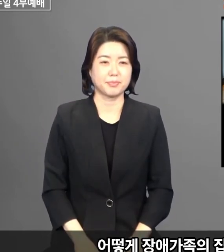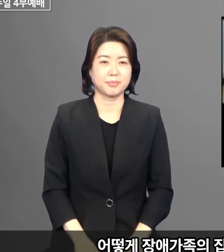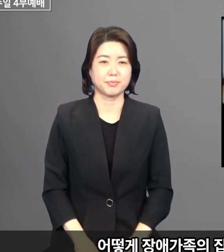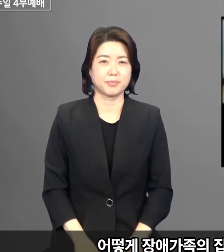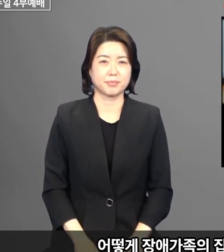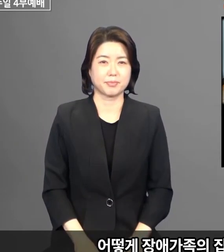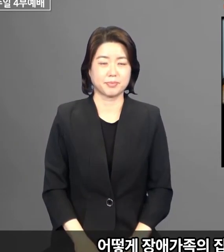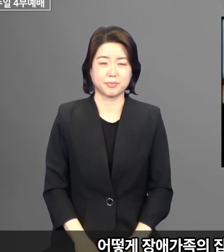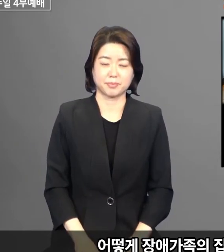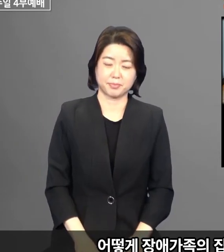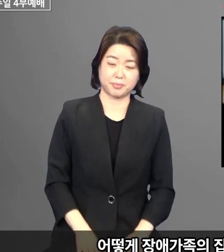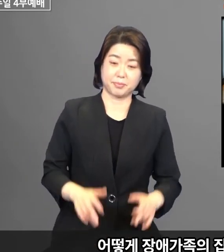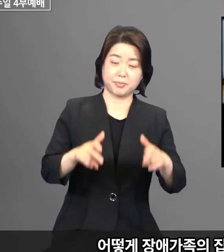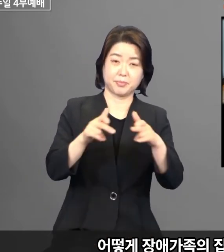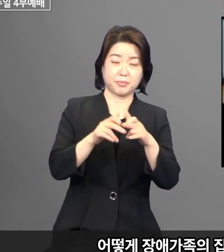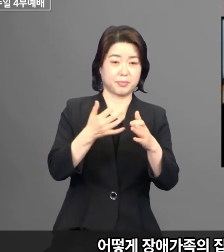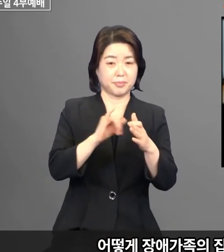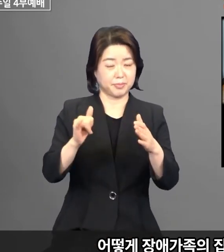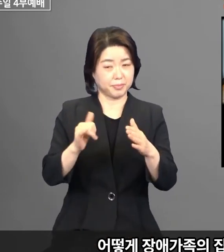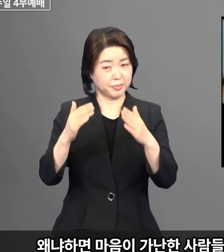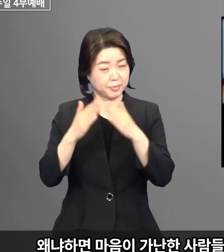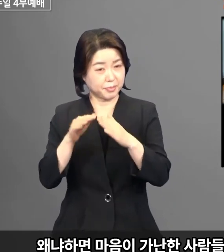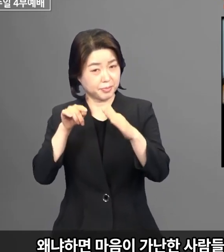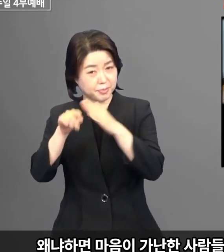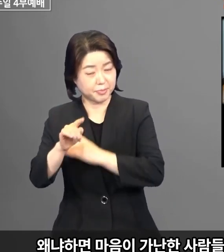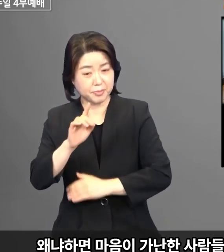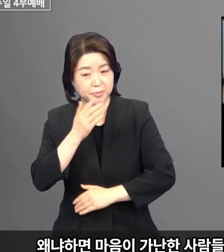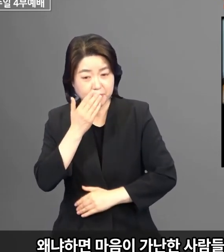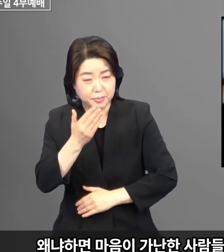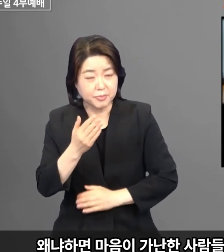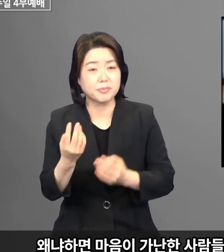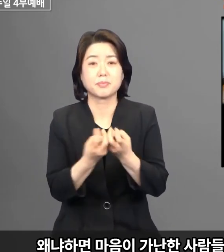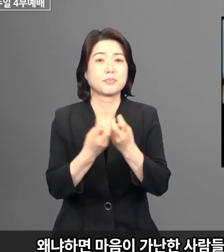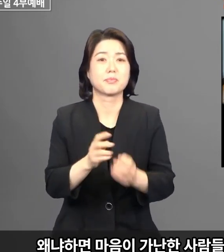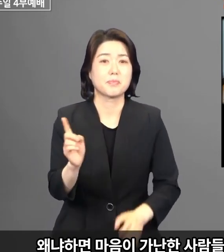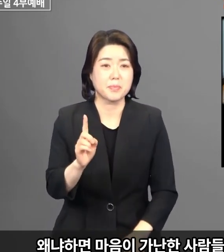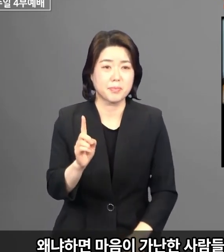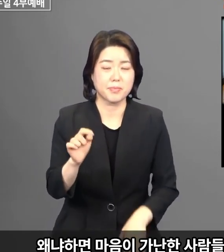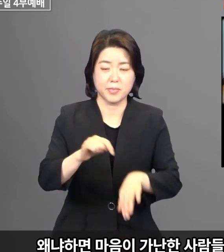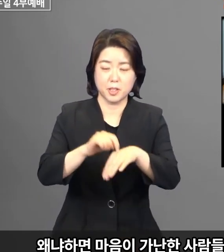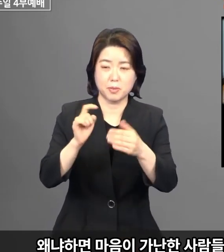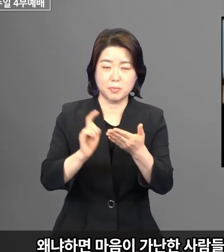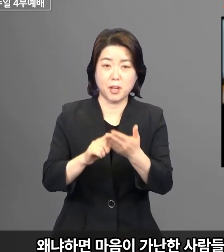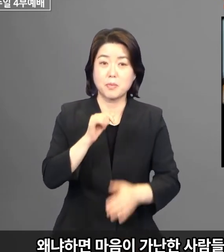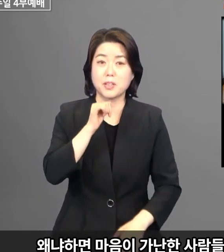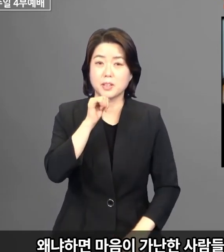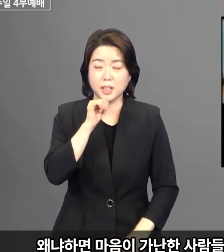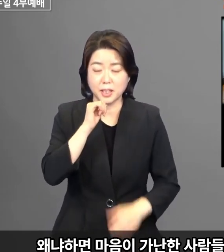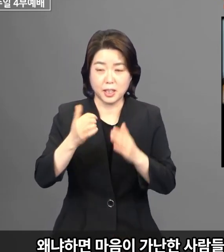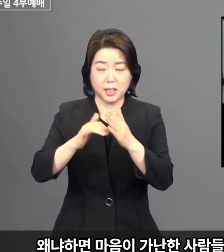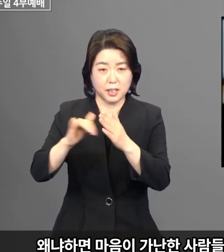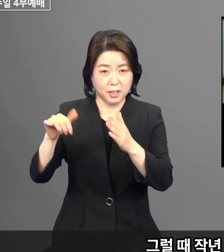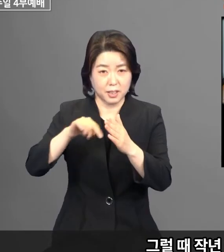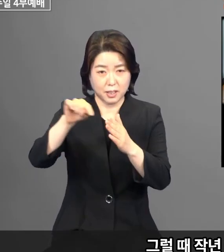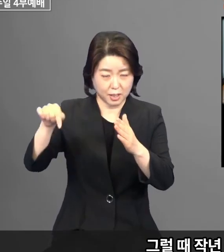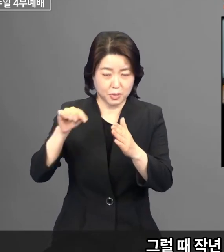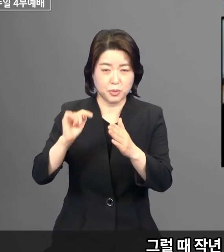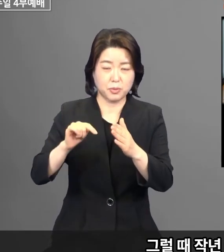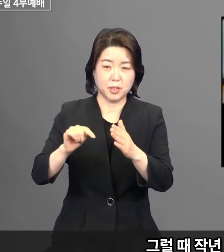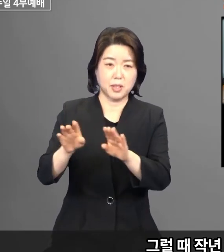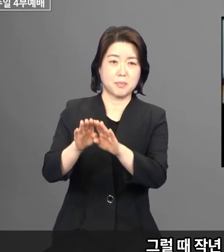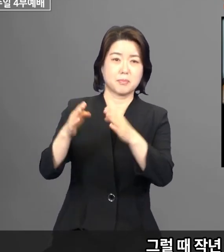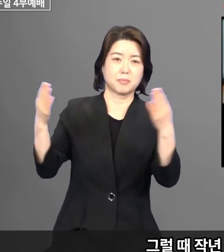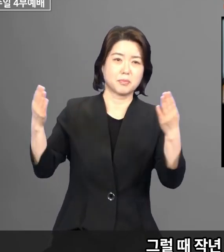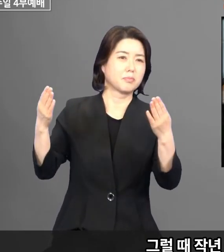어떻게 장애 가족의 집에 찾아갈 수 있을까? 왜냐하면 마음이 가난한 사람들의 가정은 쉽게 열리지 않습니다. 그럴